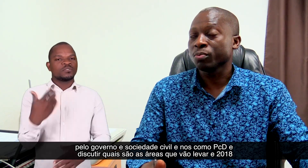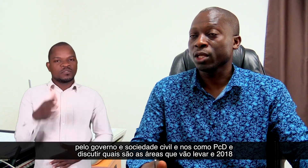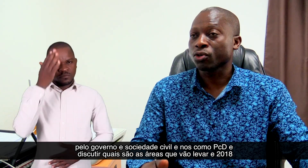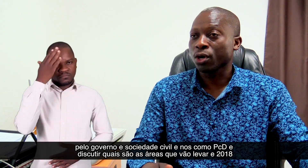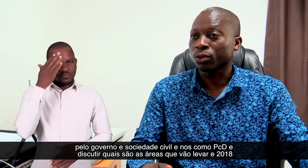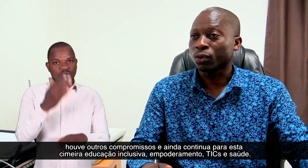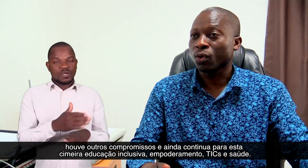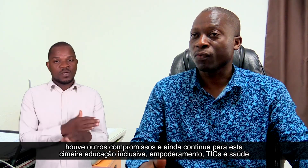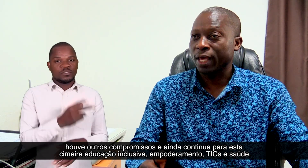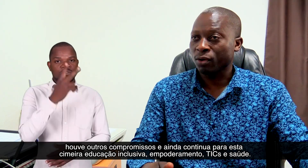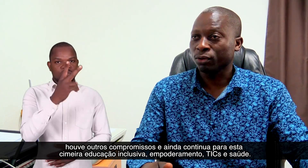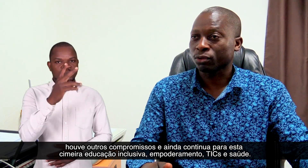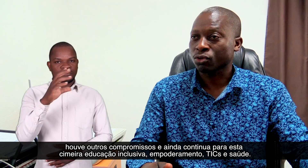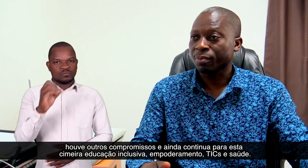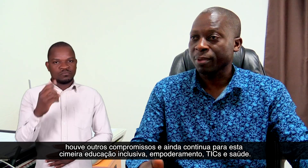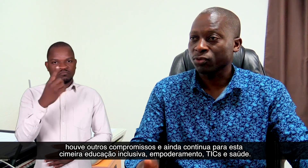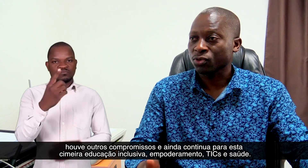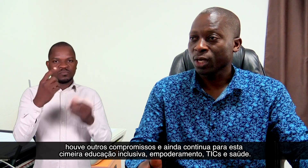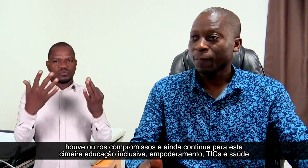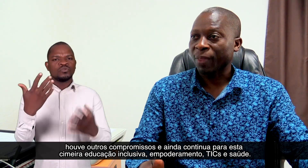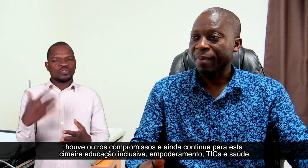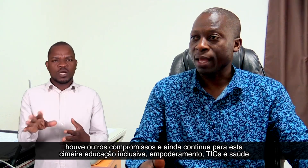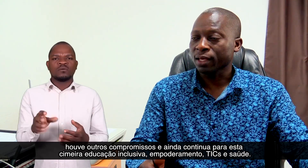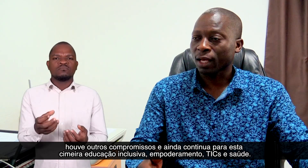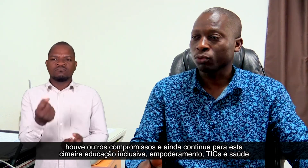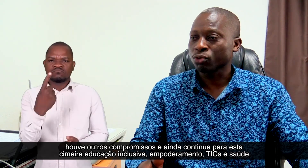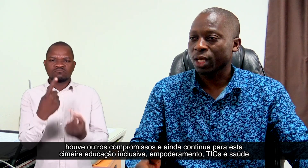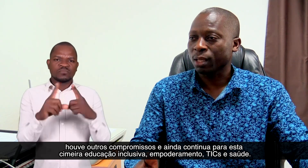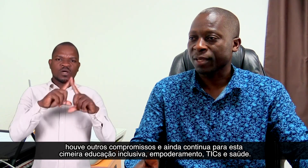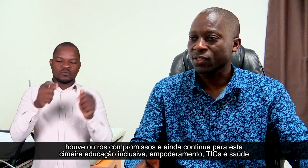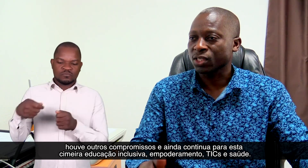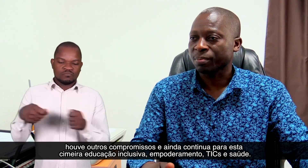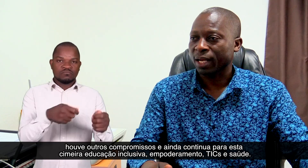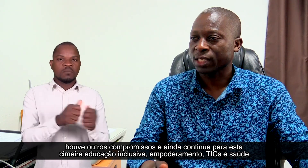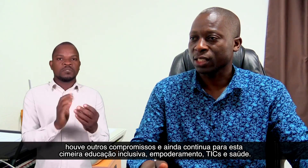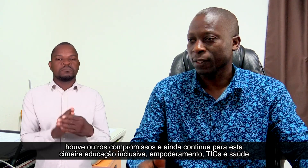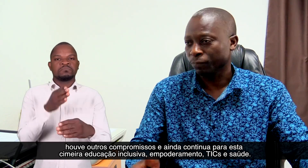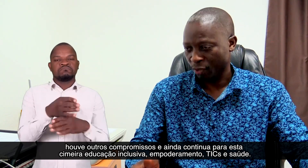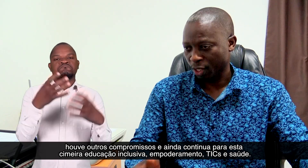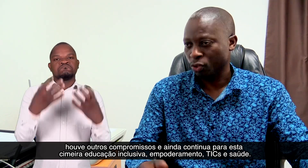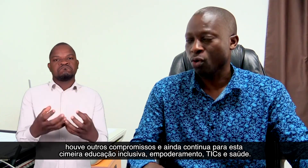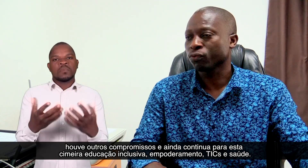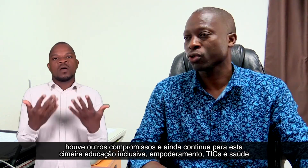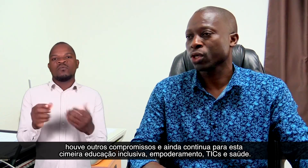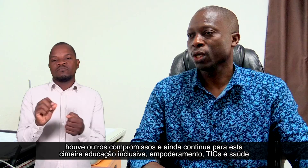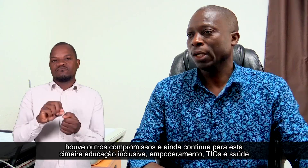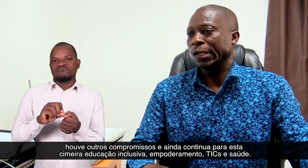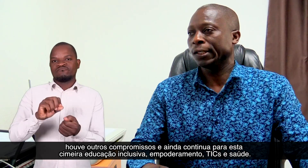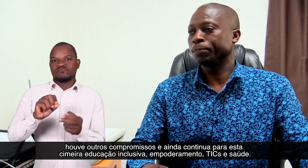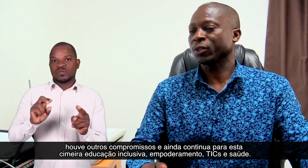em 2018 houveram outros compromissos, também que alguns ainda persistem para estes